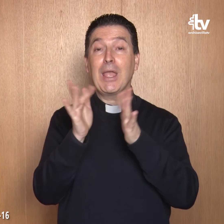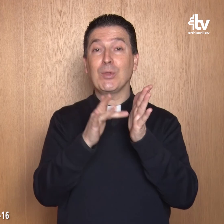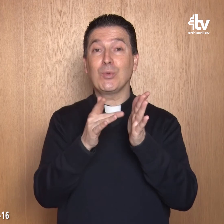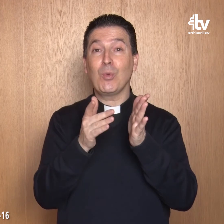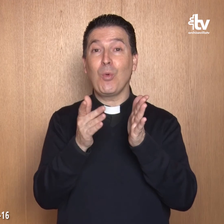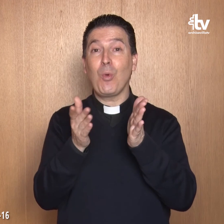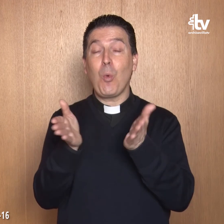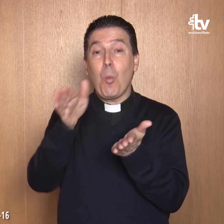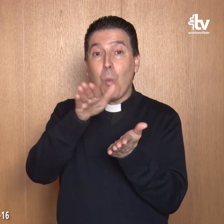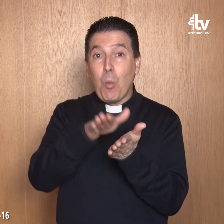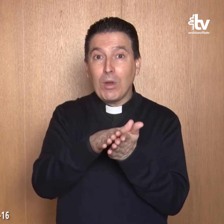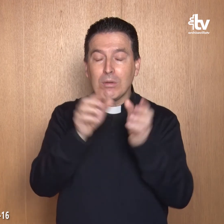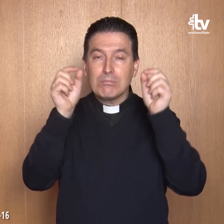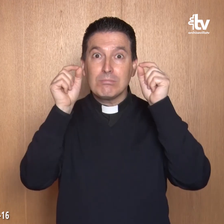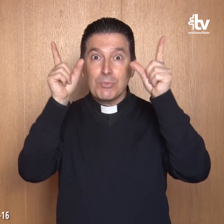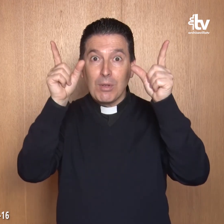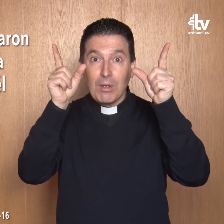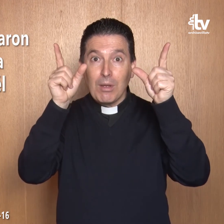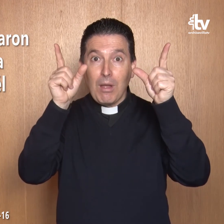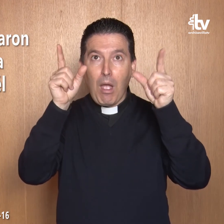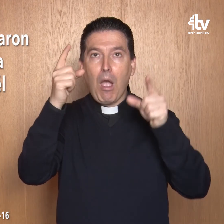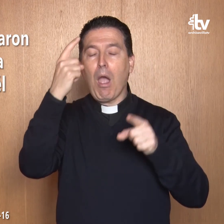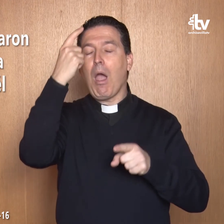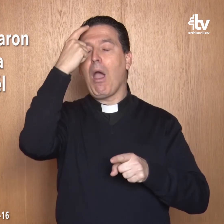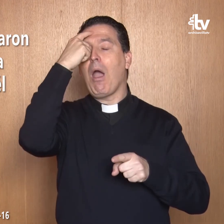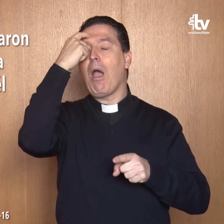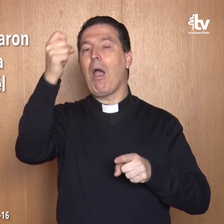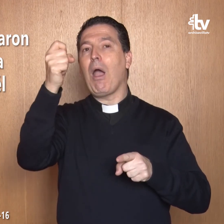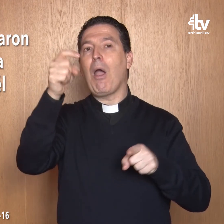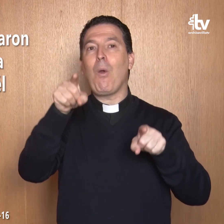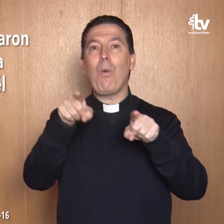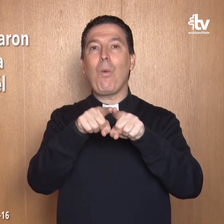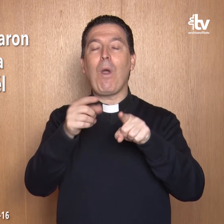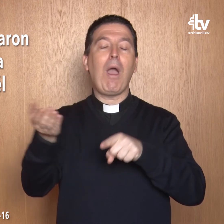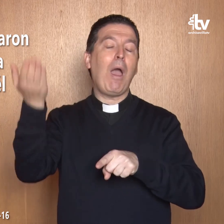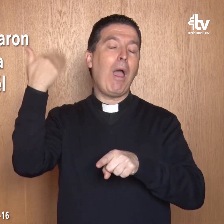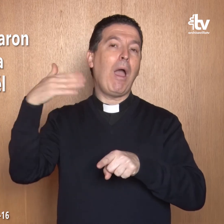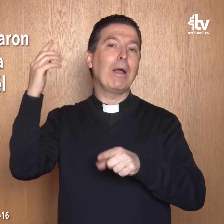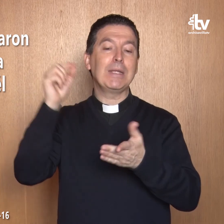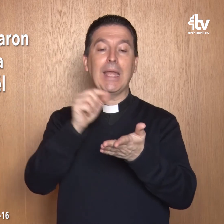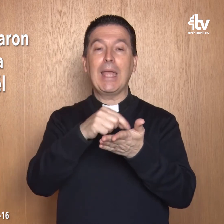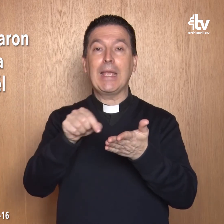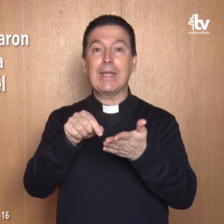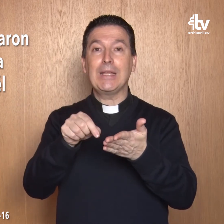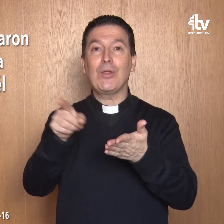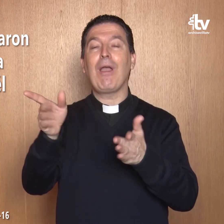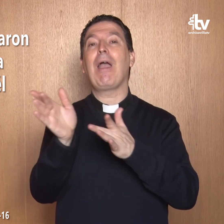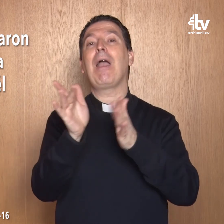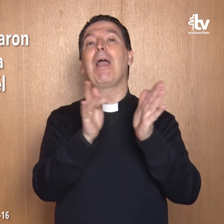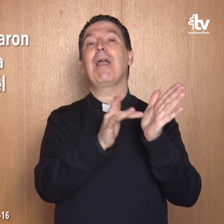fue glorificado Jesús, entonces se acordaron de que esto estaba escrito acerca de